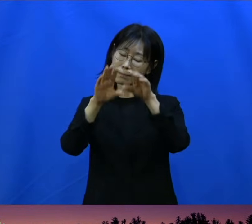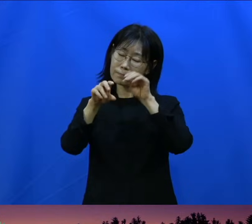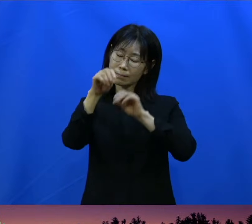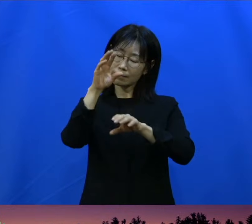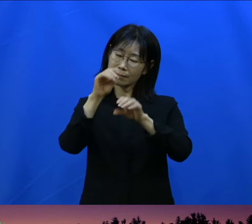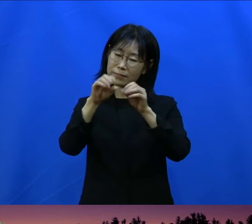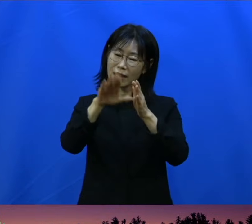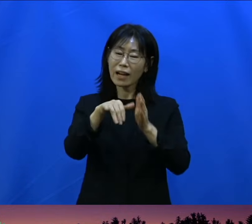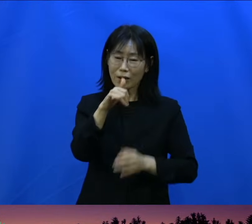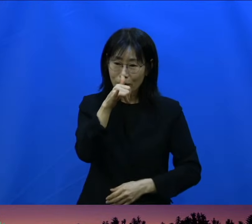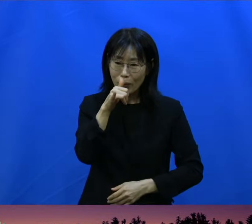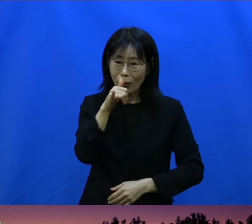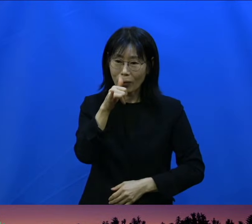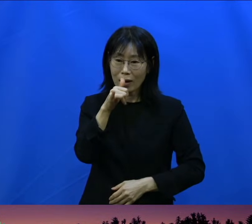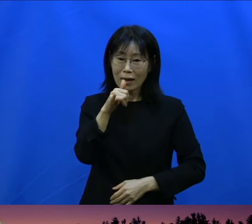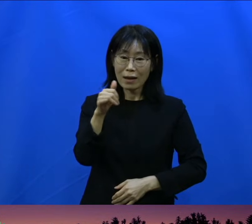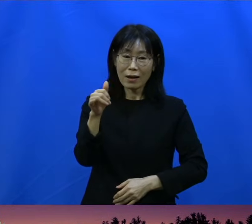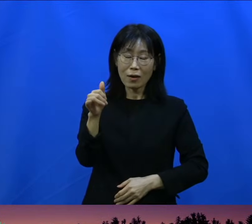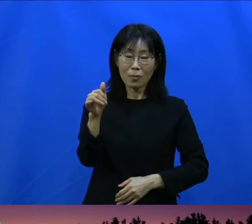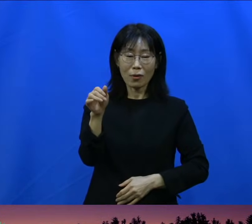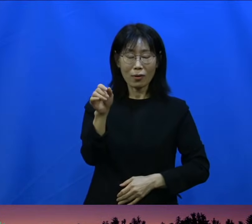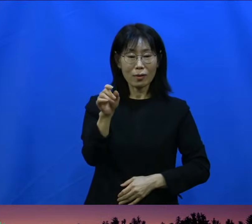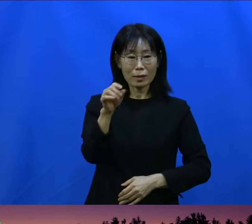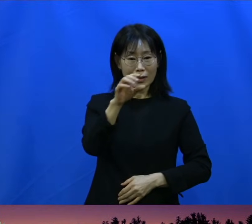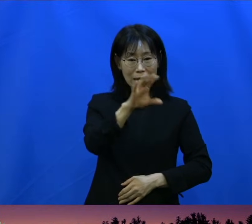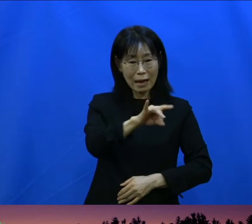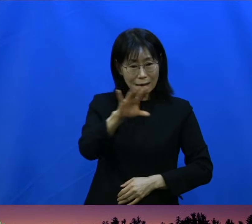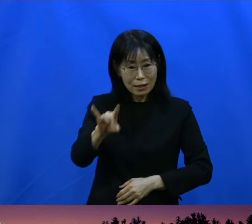말씀하시는 하나님을 경험하는 거예요. 설교를 들을 때.